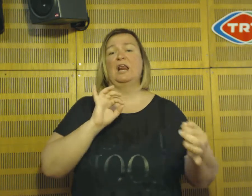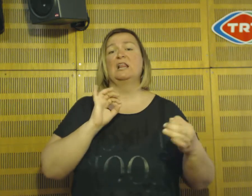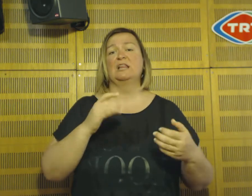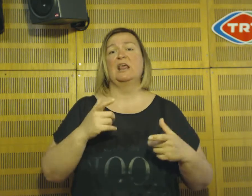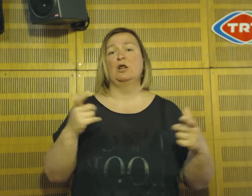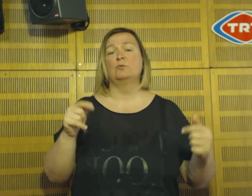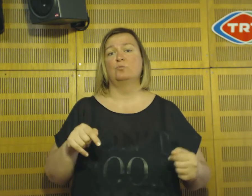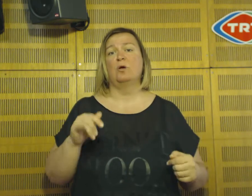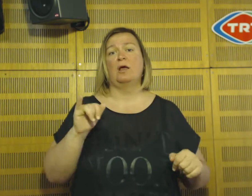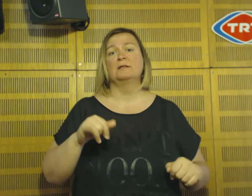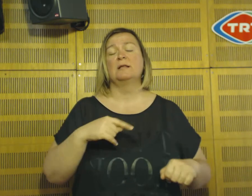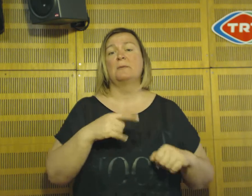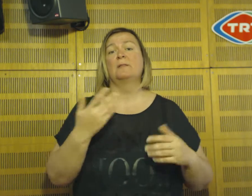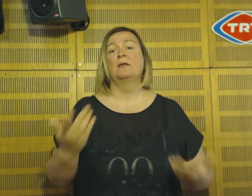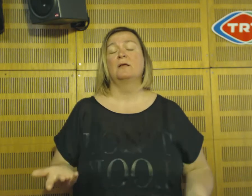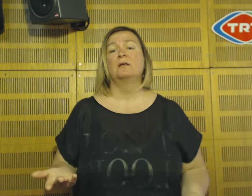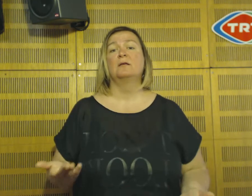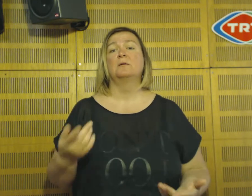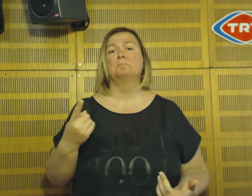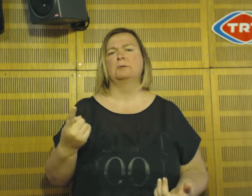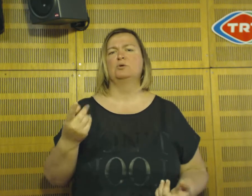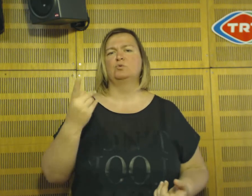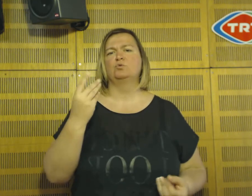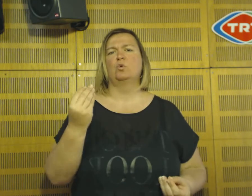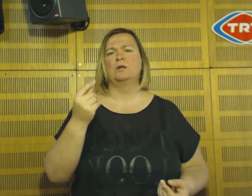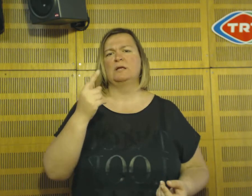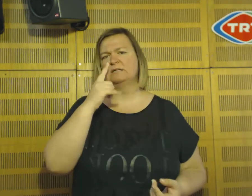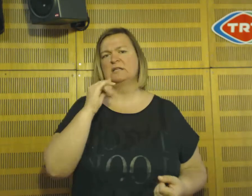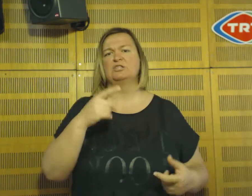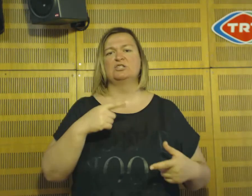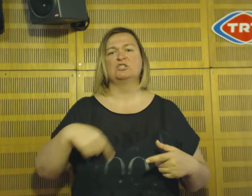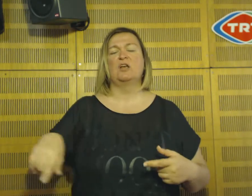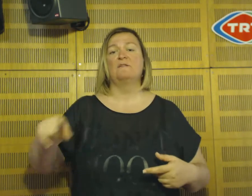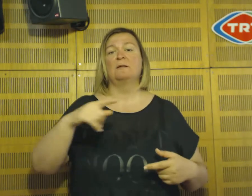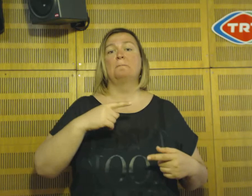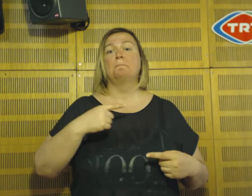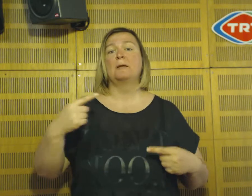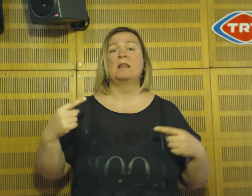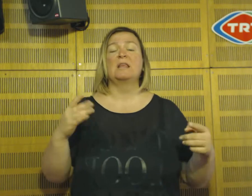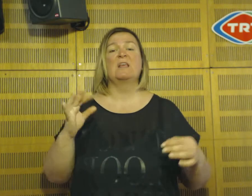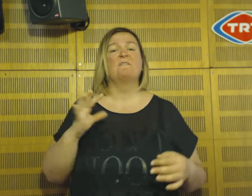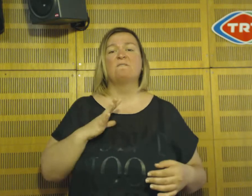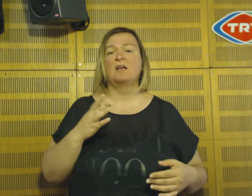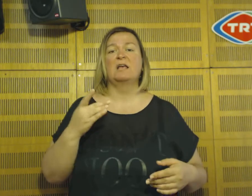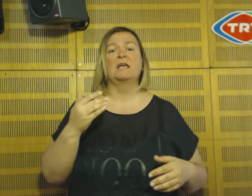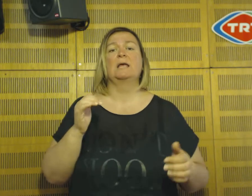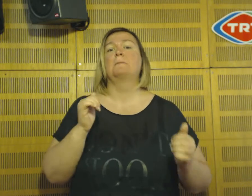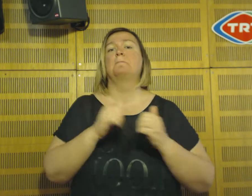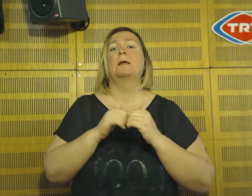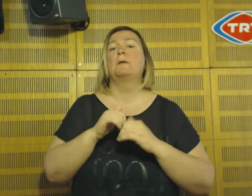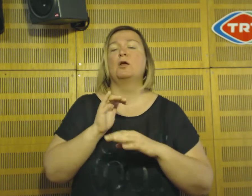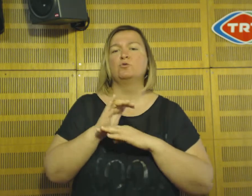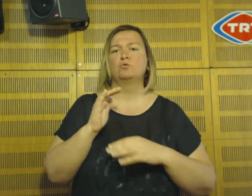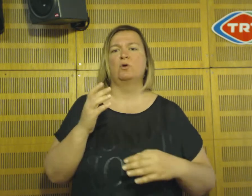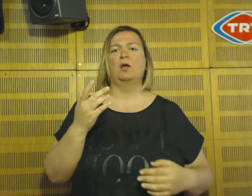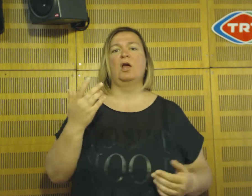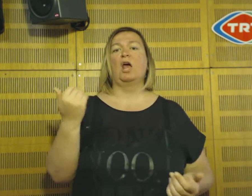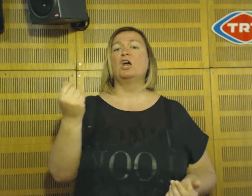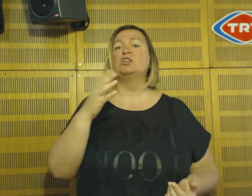zamanda. Çünkü birçok insan çevresinde, binasında kim var, kim ne yaşıyor, işte kaç tane yaşlı var veya